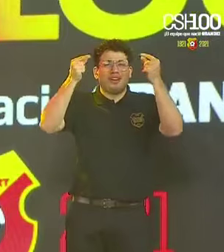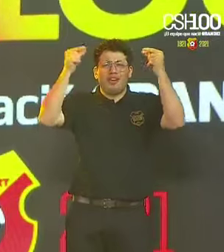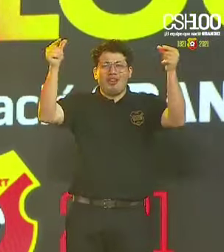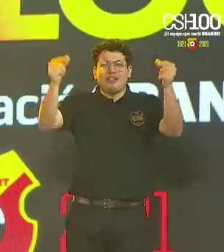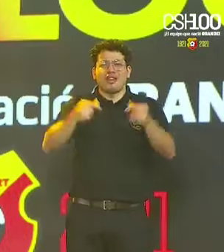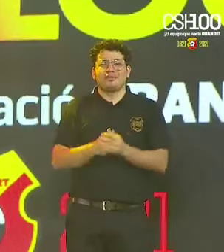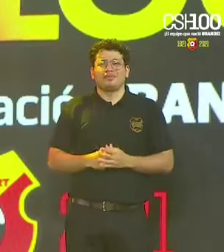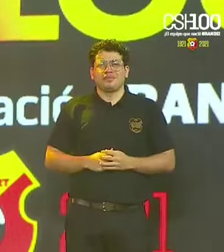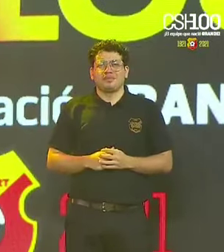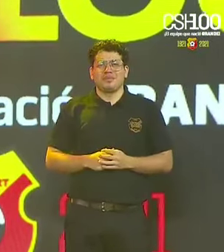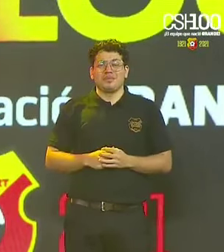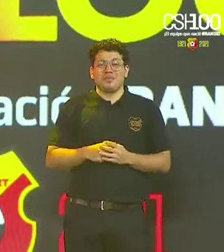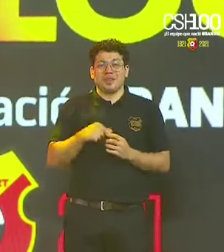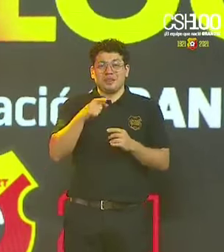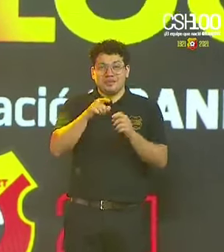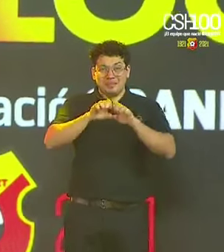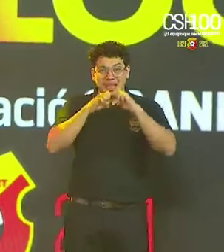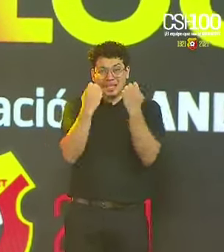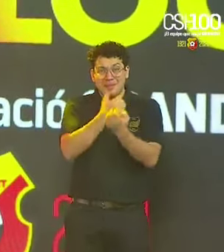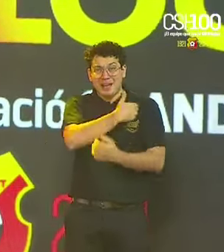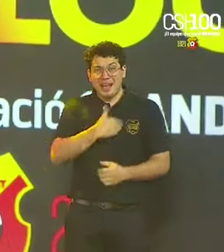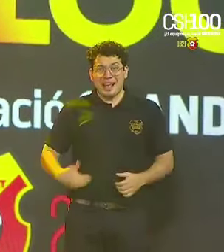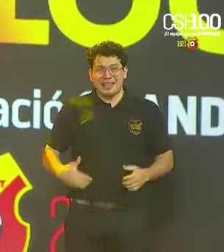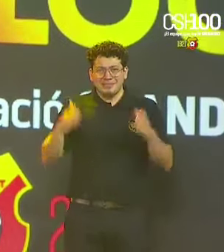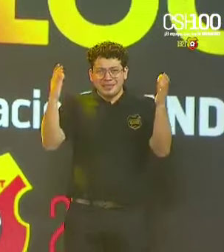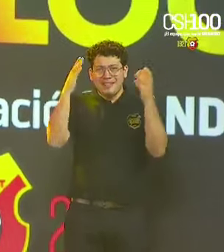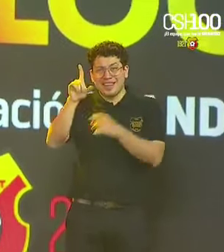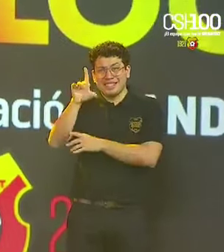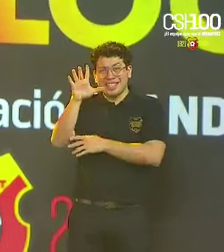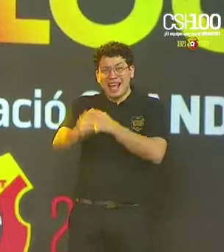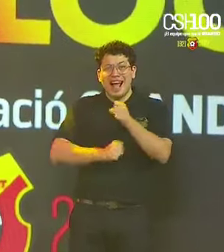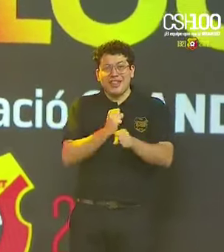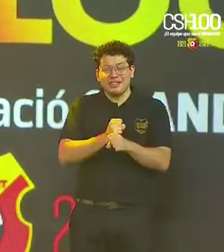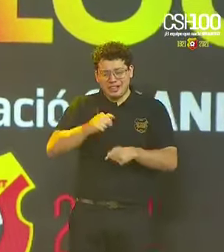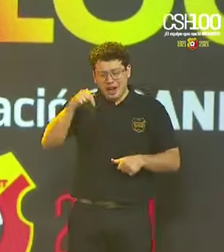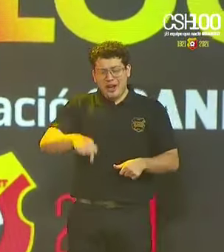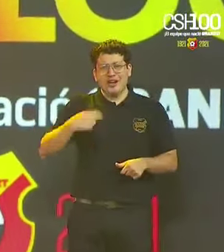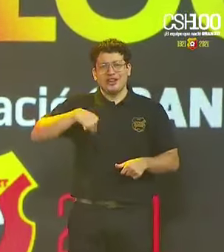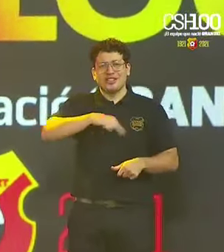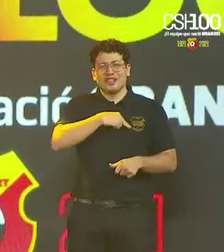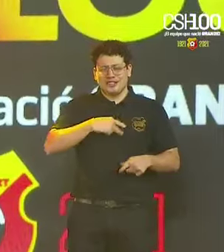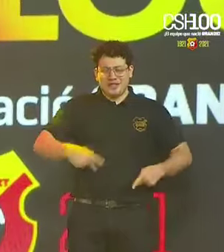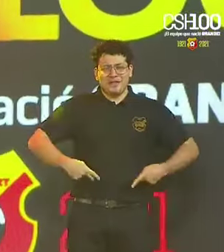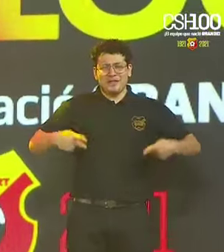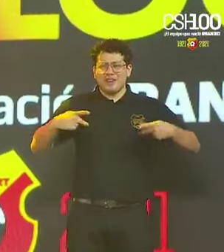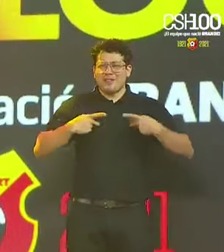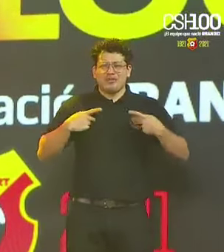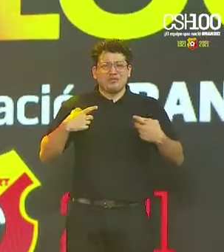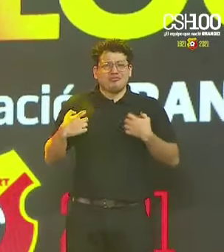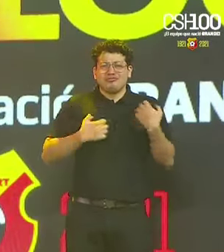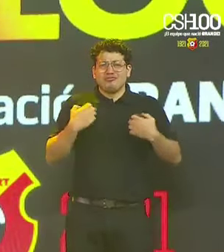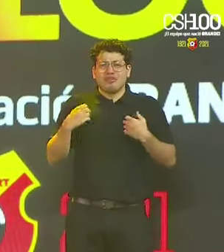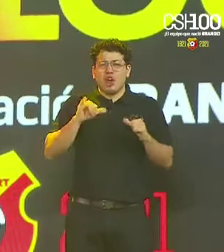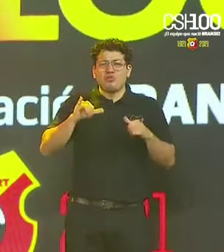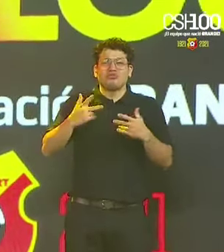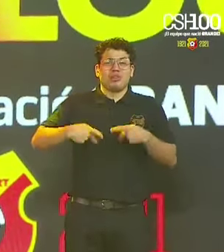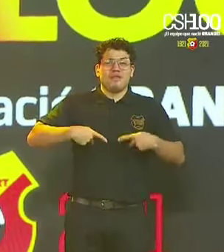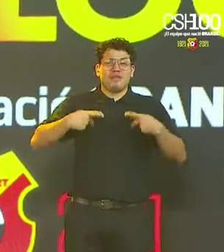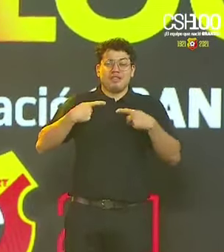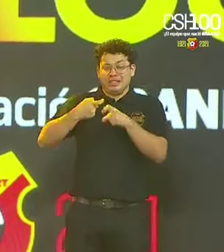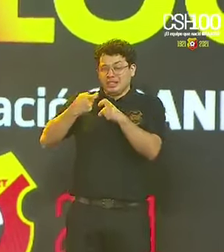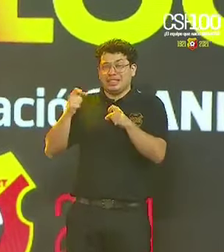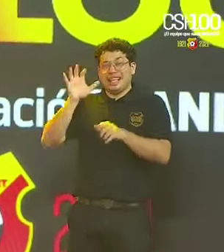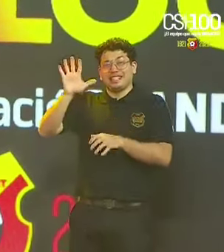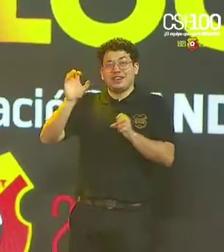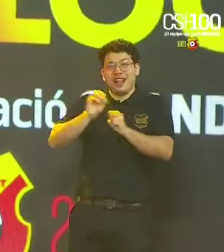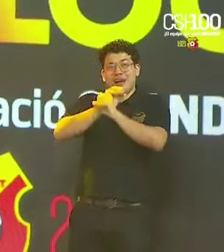Team Florense celebra sus 100 años y hoy lo vivimos intensamente como se ha vivido desde las 5 de la